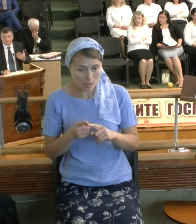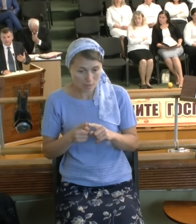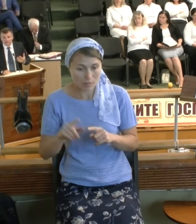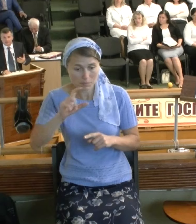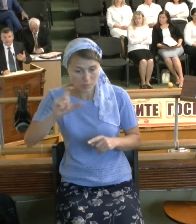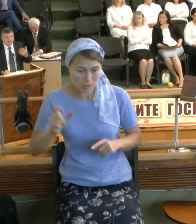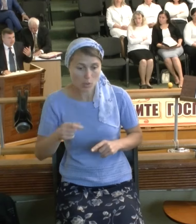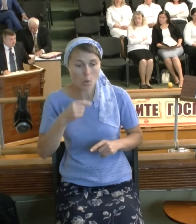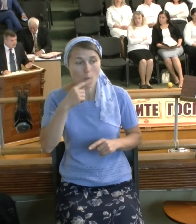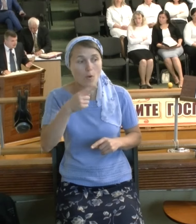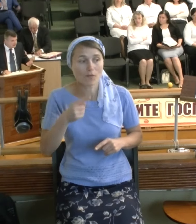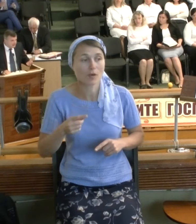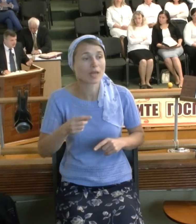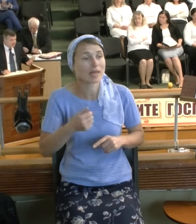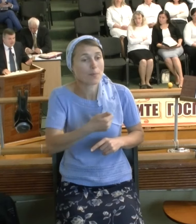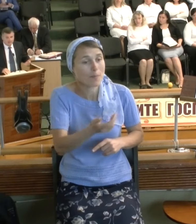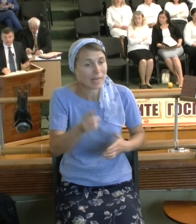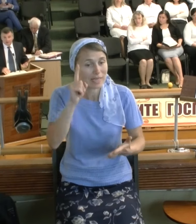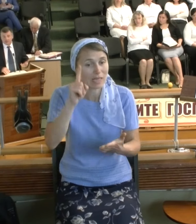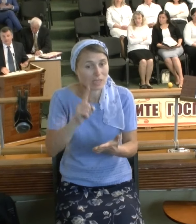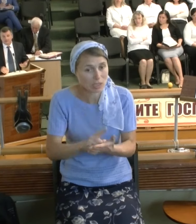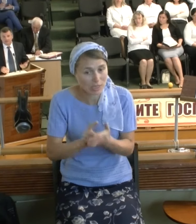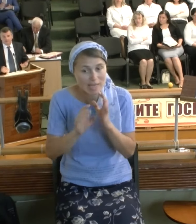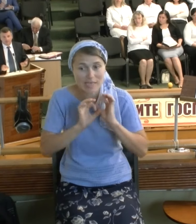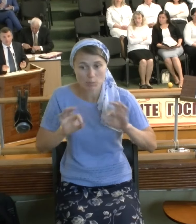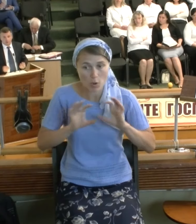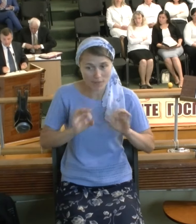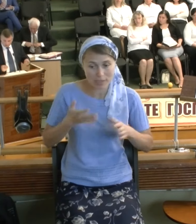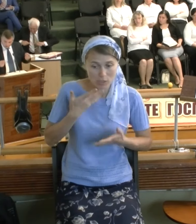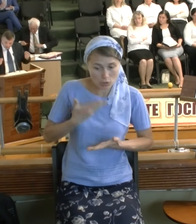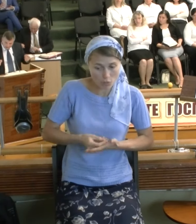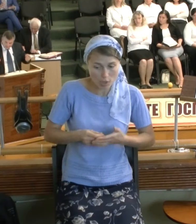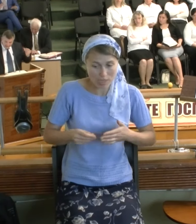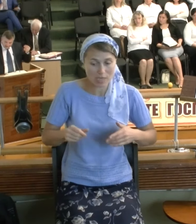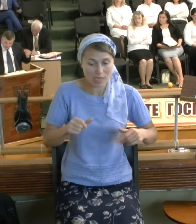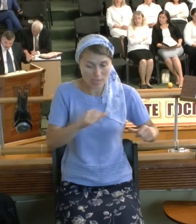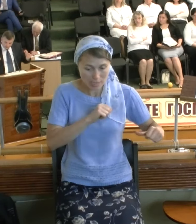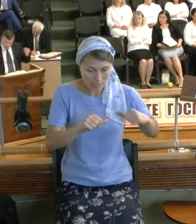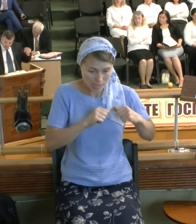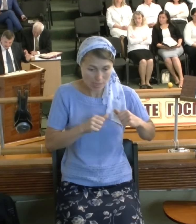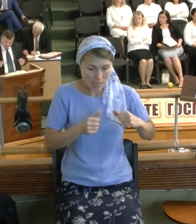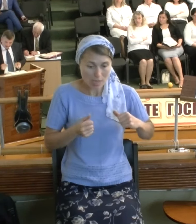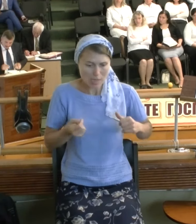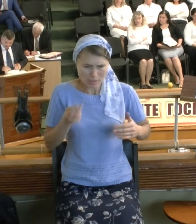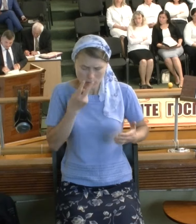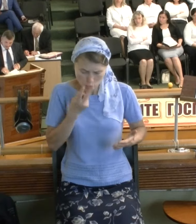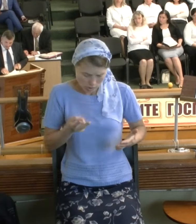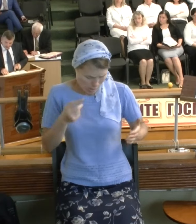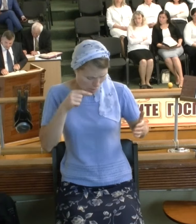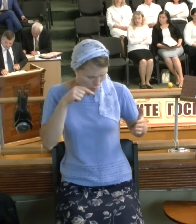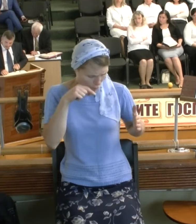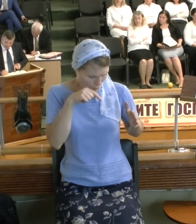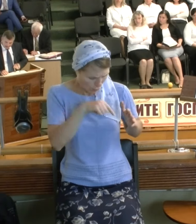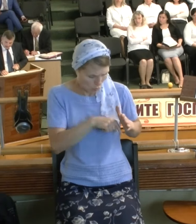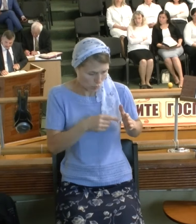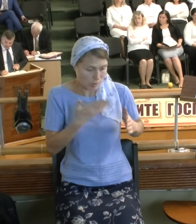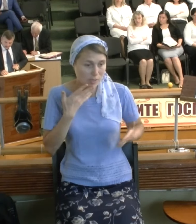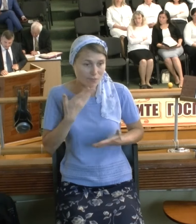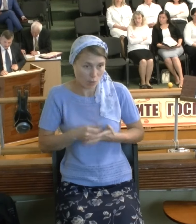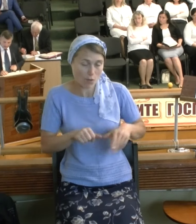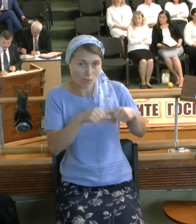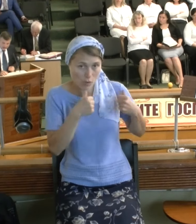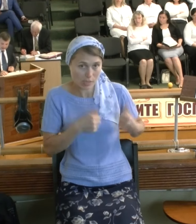должны исповедовать свои грехи. Мы должны смотреть в первую очередь внутрь своего сердца. Первое